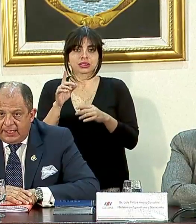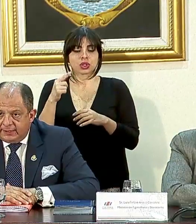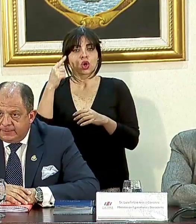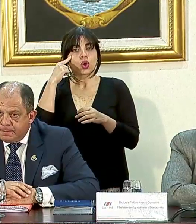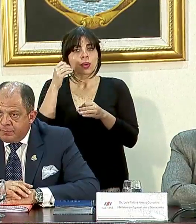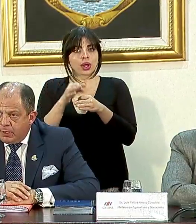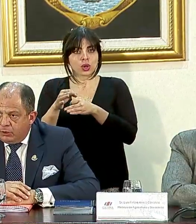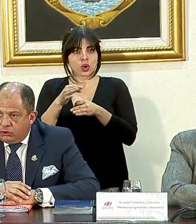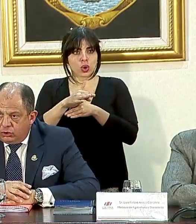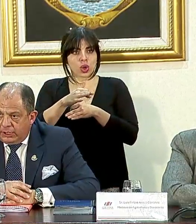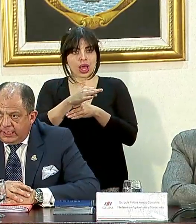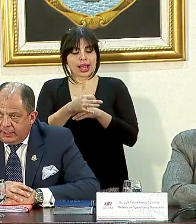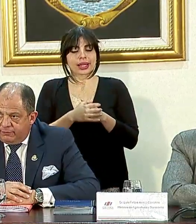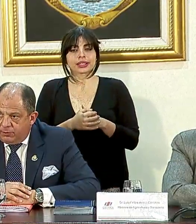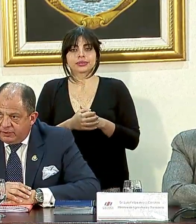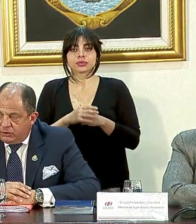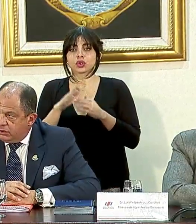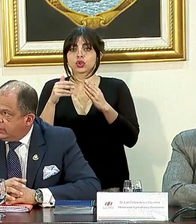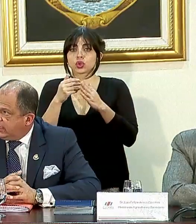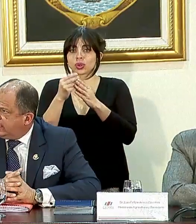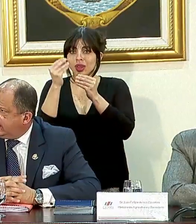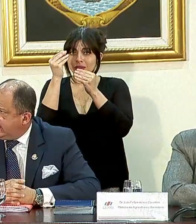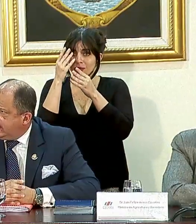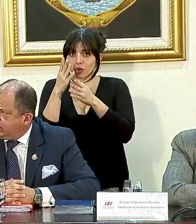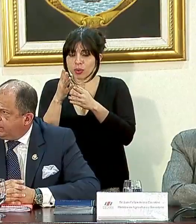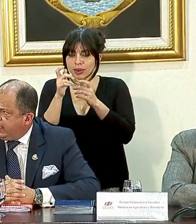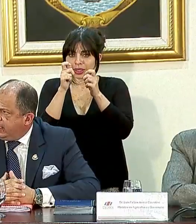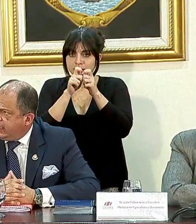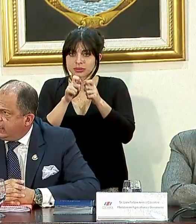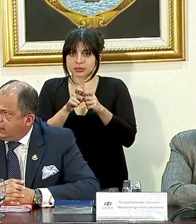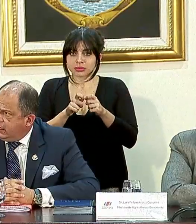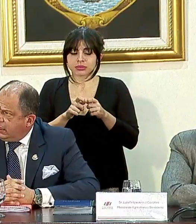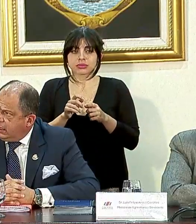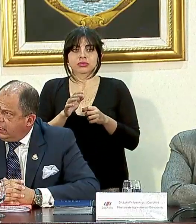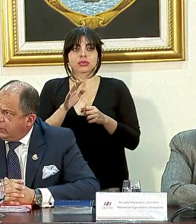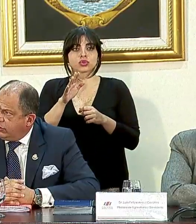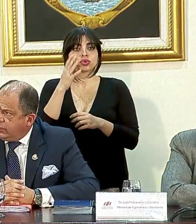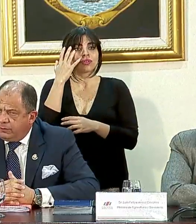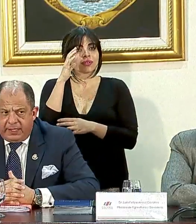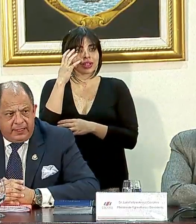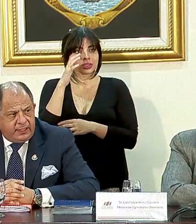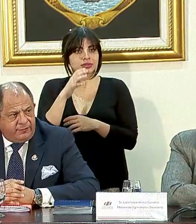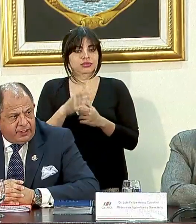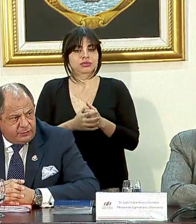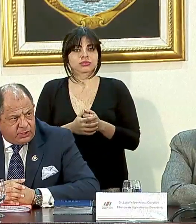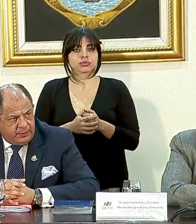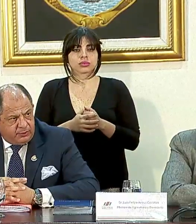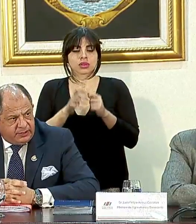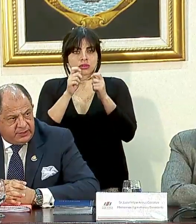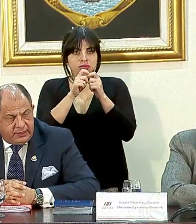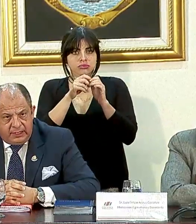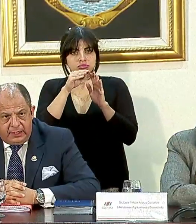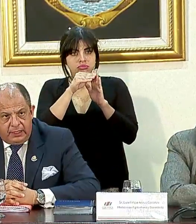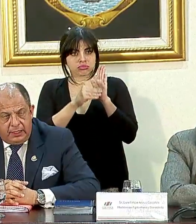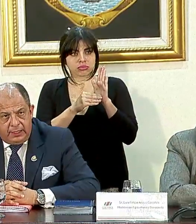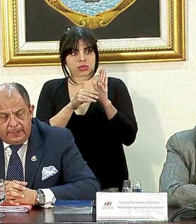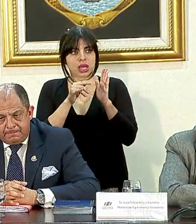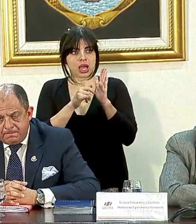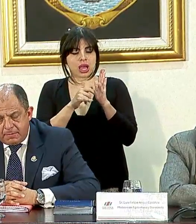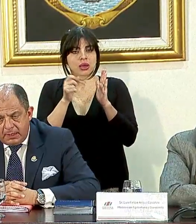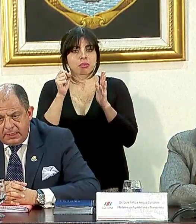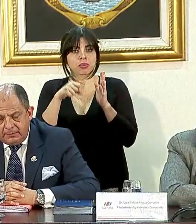gobiernos locales. Toda la información está detallada en su página, en su página de Facebook, ahí puede ser